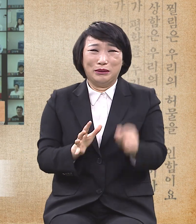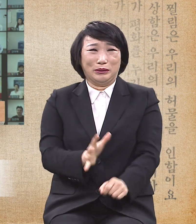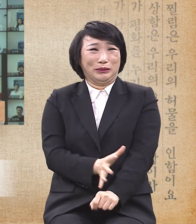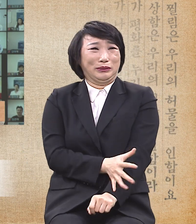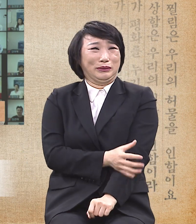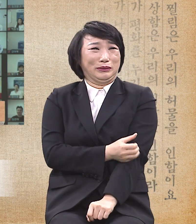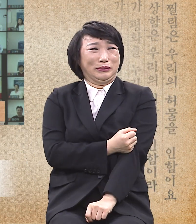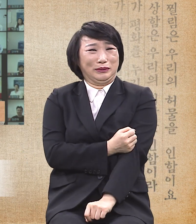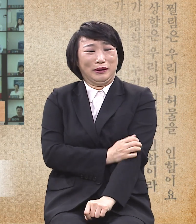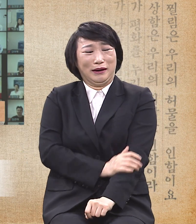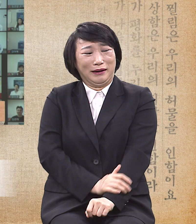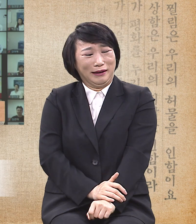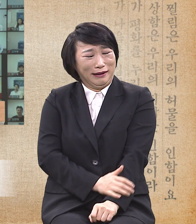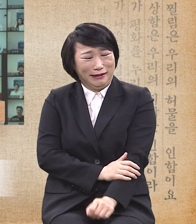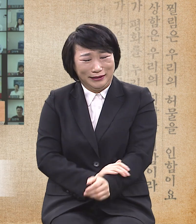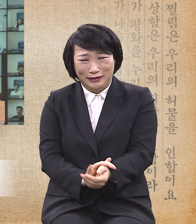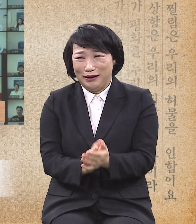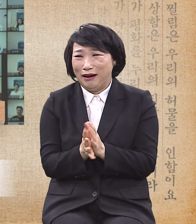끼쳐.